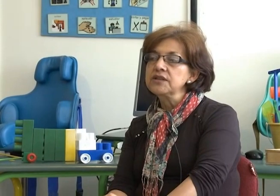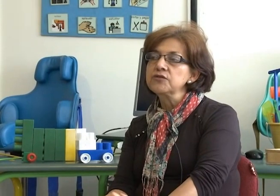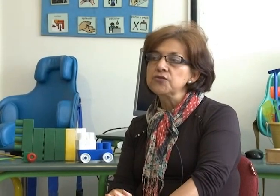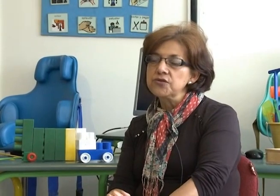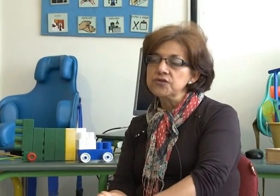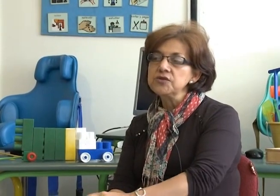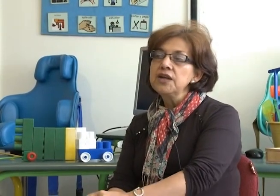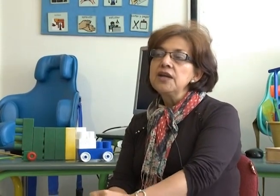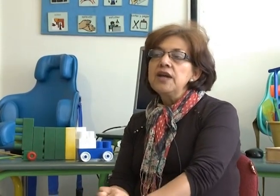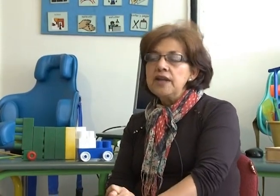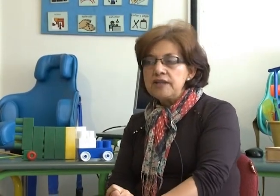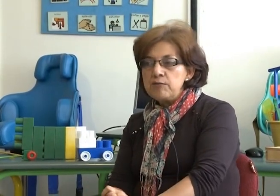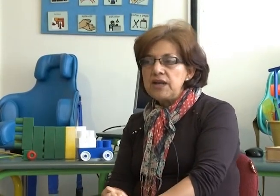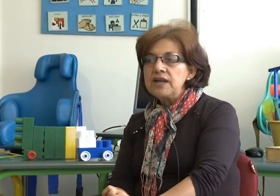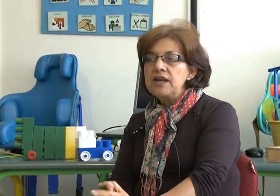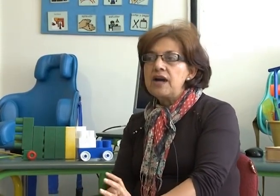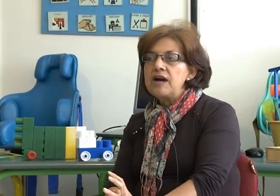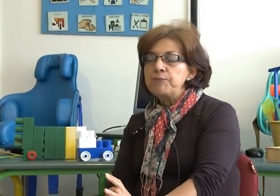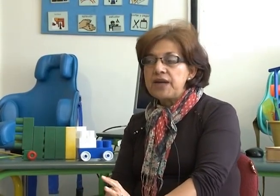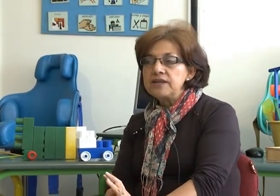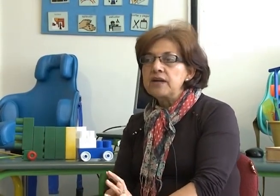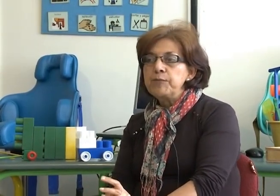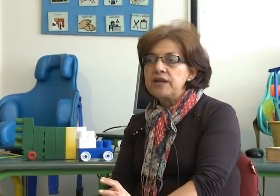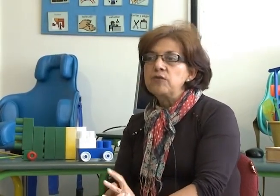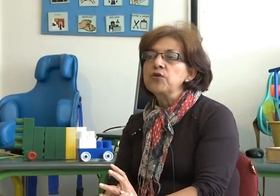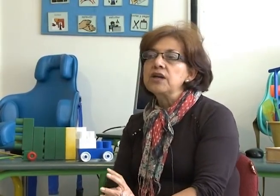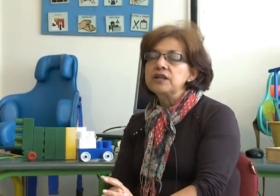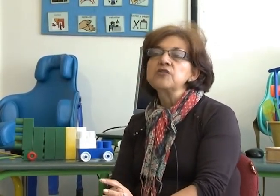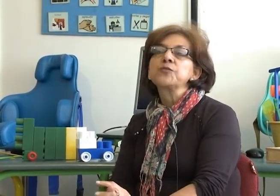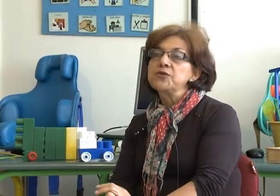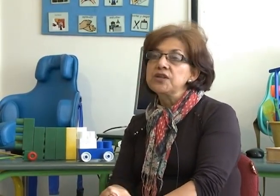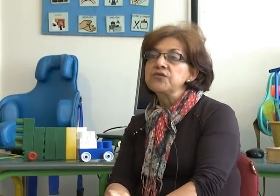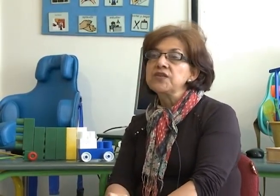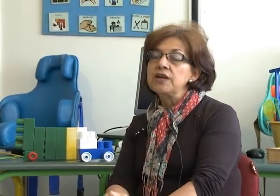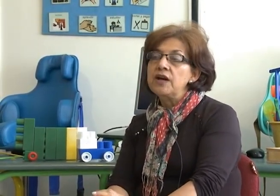lectoescrito. Dos, el tema de la práctica pedagógica y de los proyectos de grado.